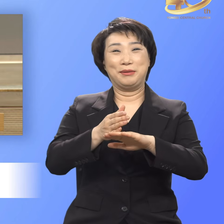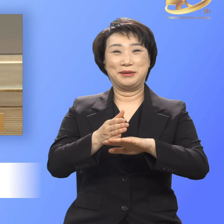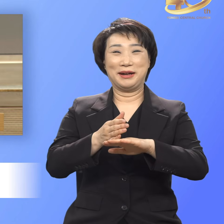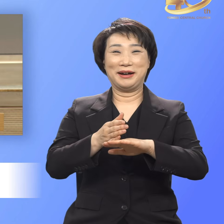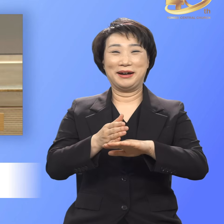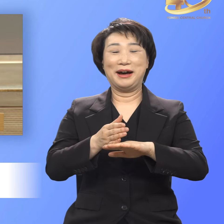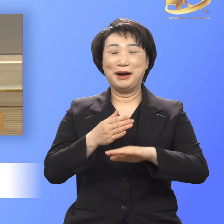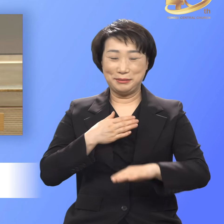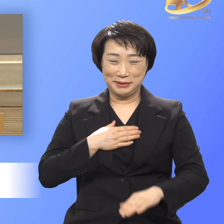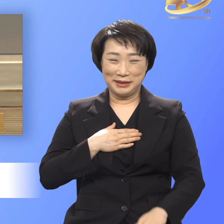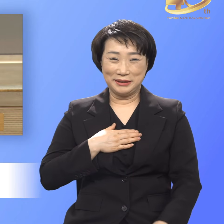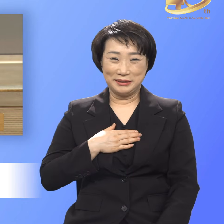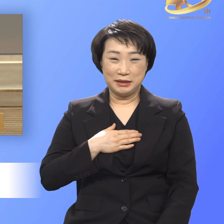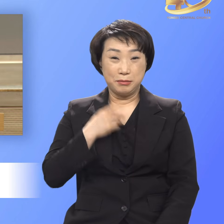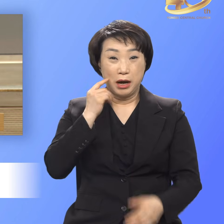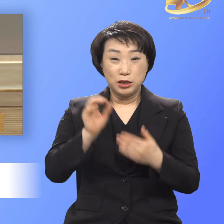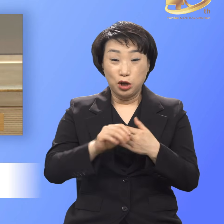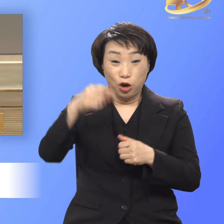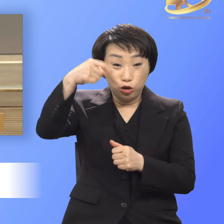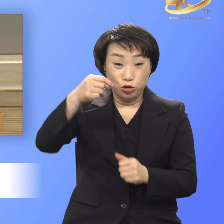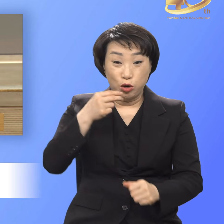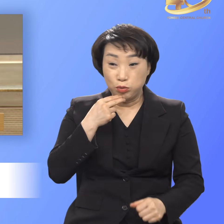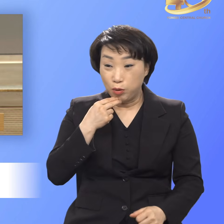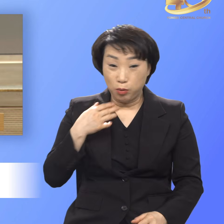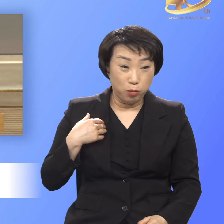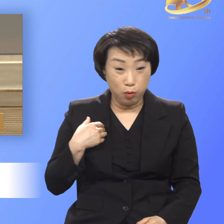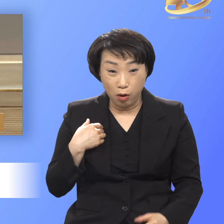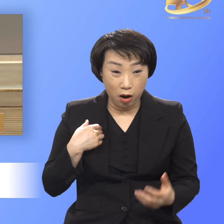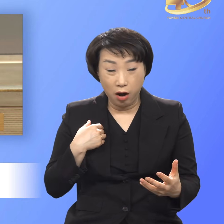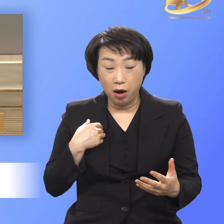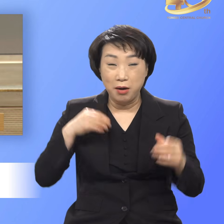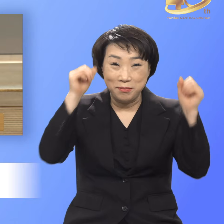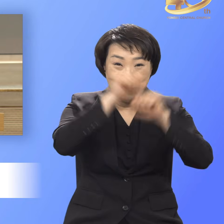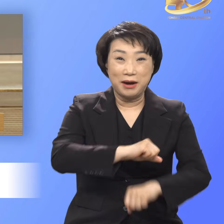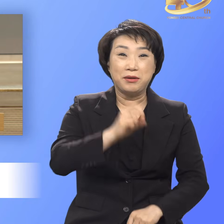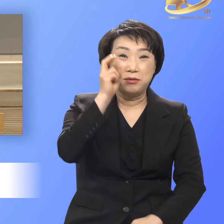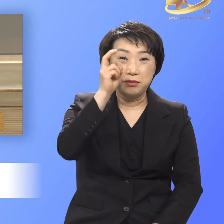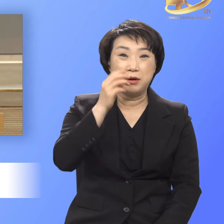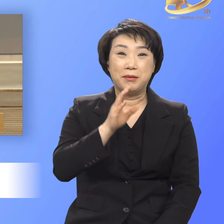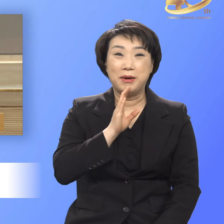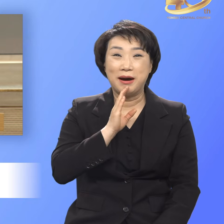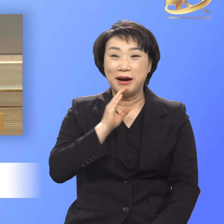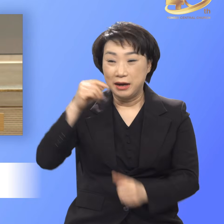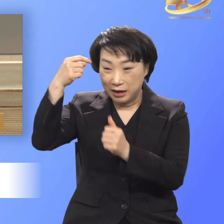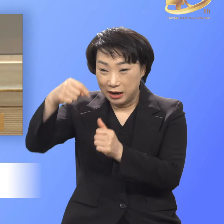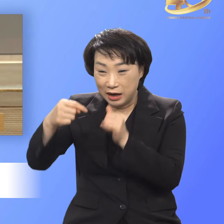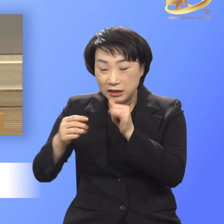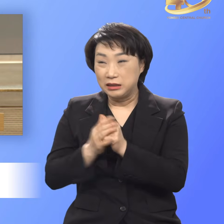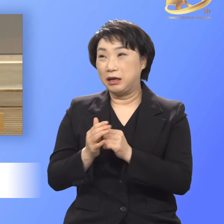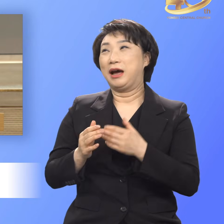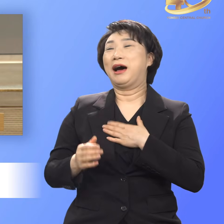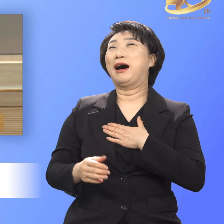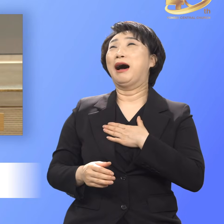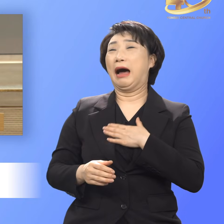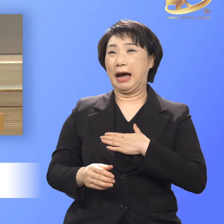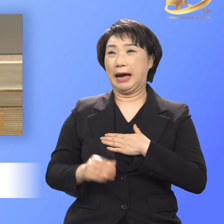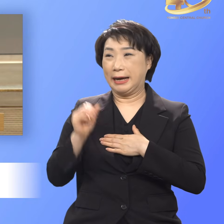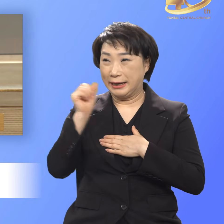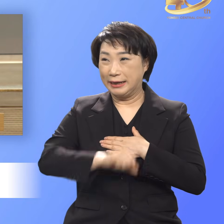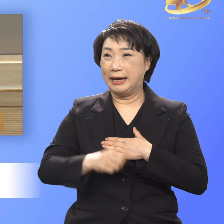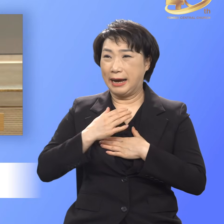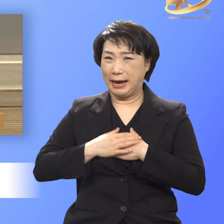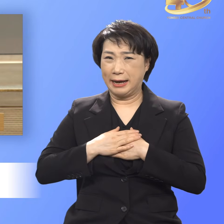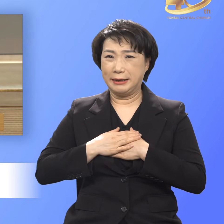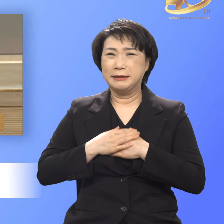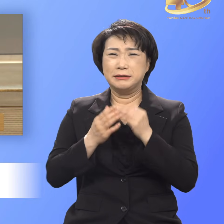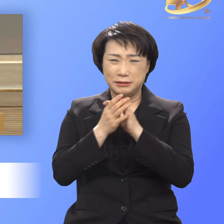그 말이야. 만약에 안 일러줬으면 몰라서 망할 텐데 일러줬기 때문에 내가